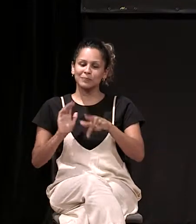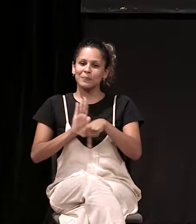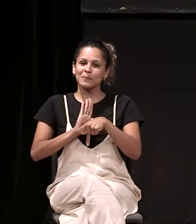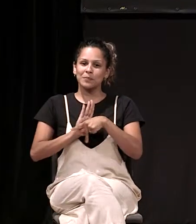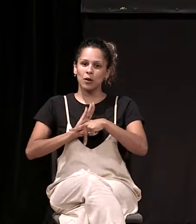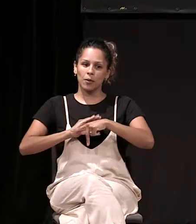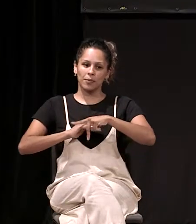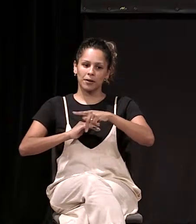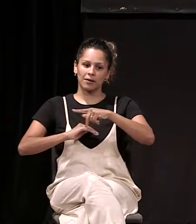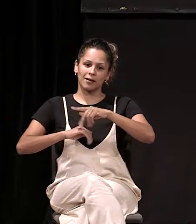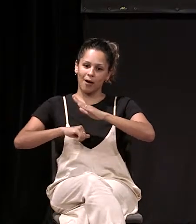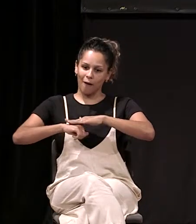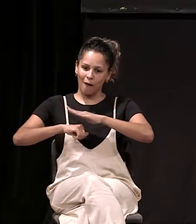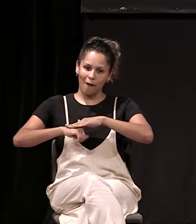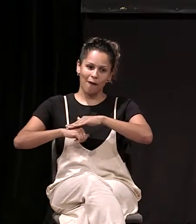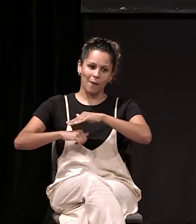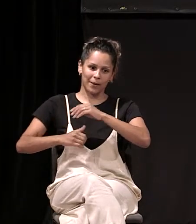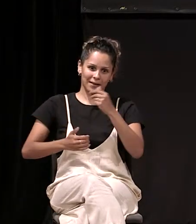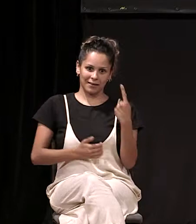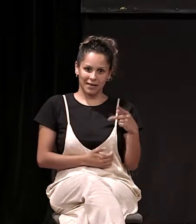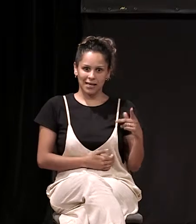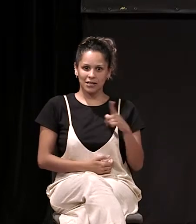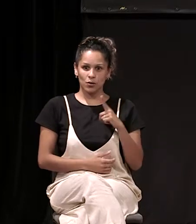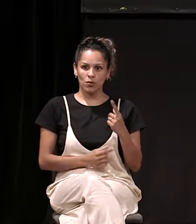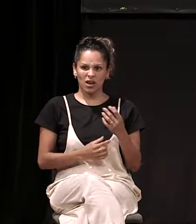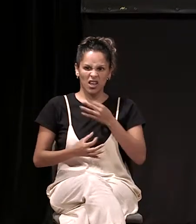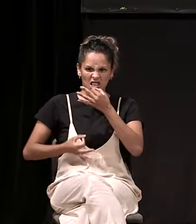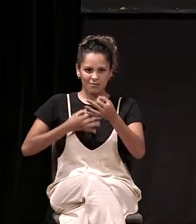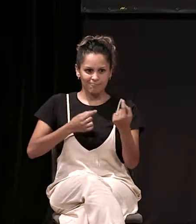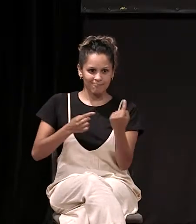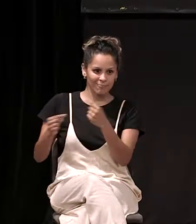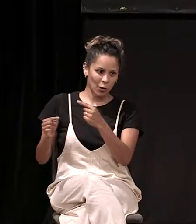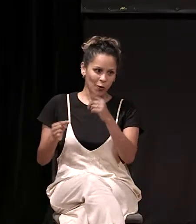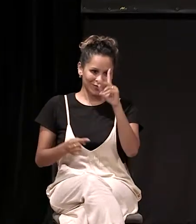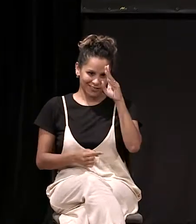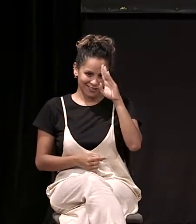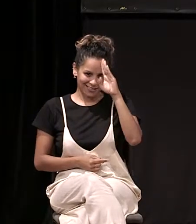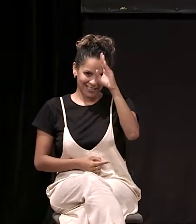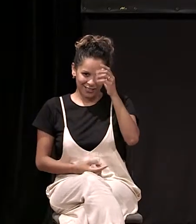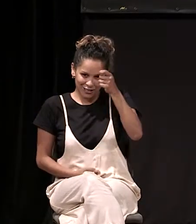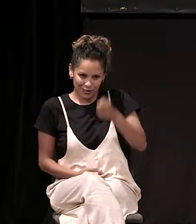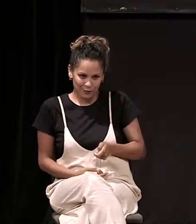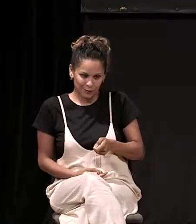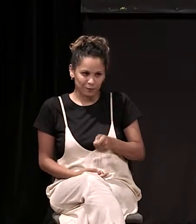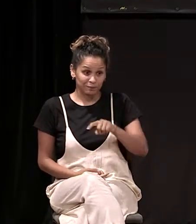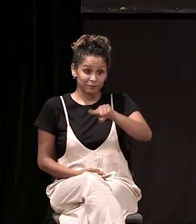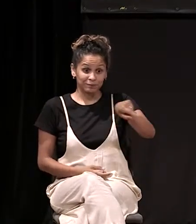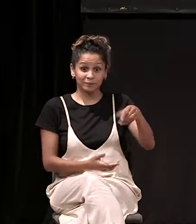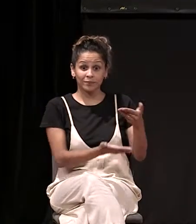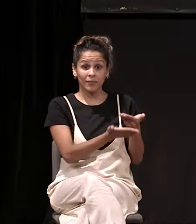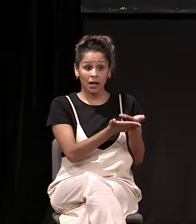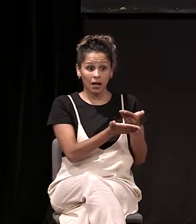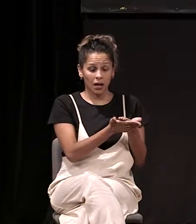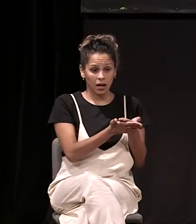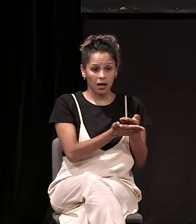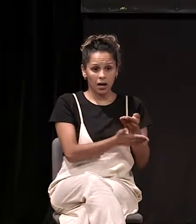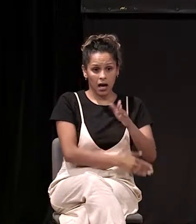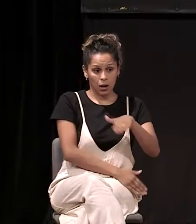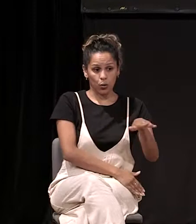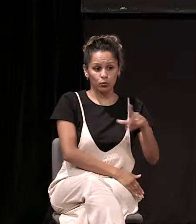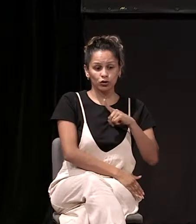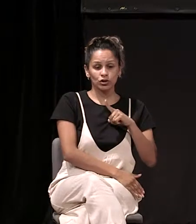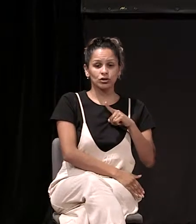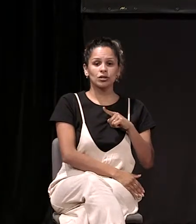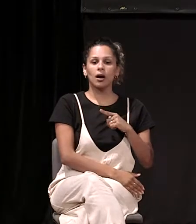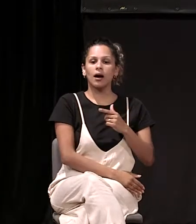sistema, ditatorial. E os alunos tiveram uma atividade para fazer, que era para ver o que eles